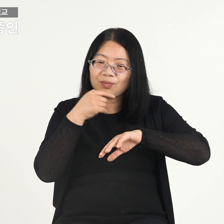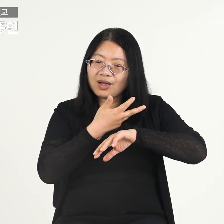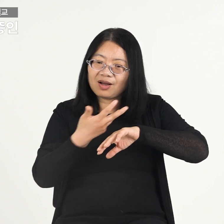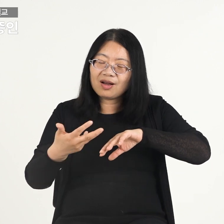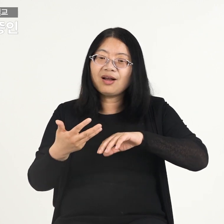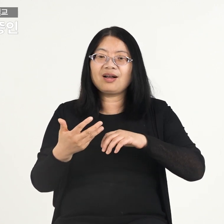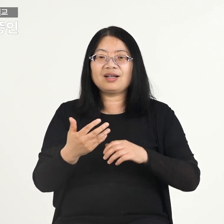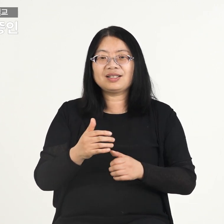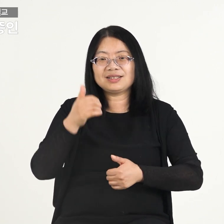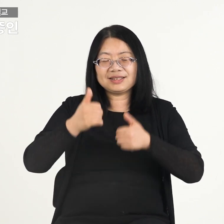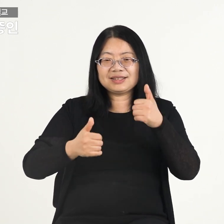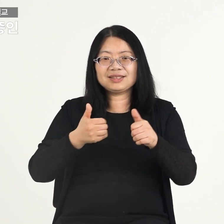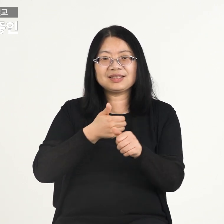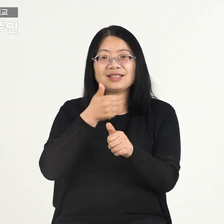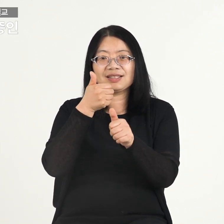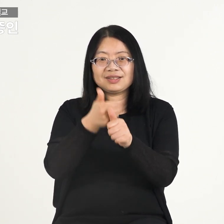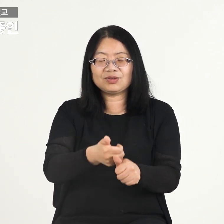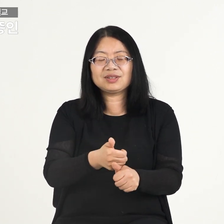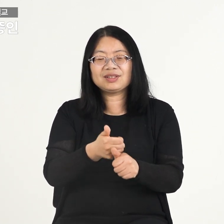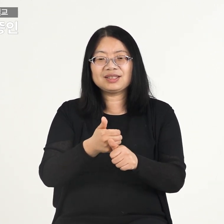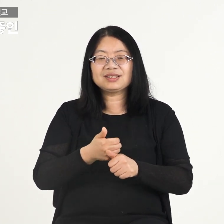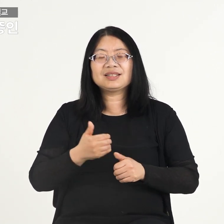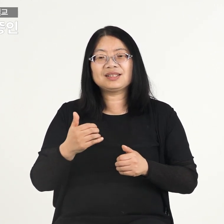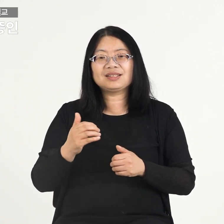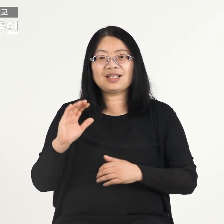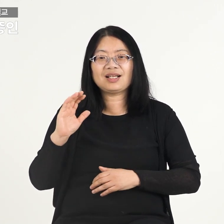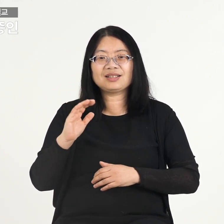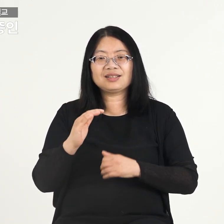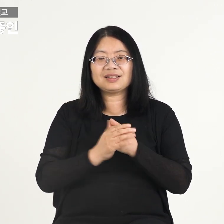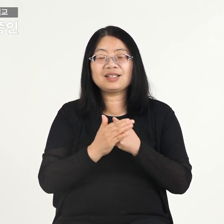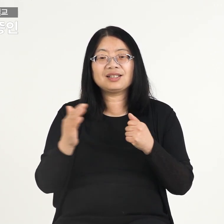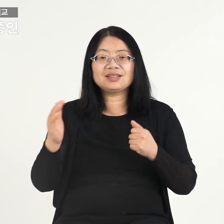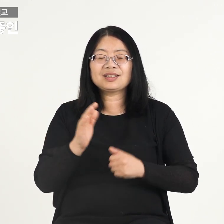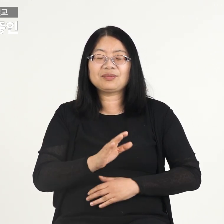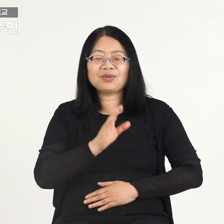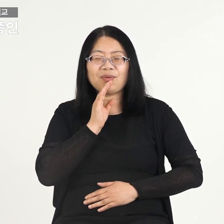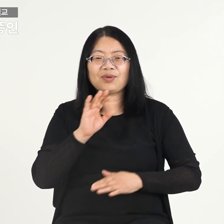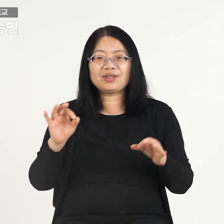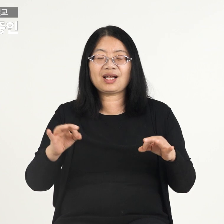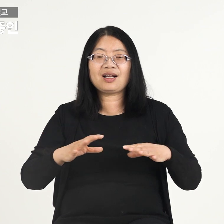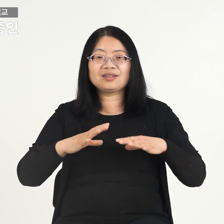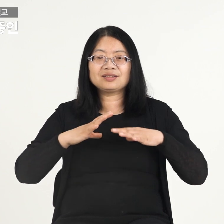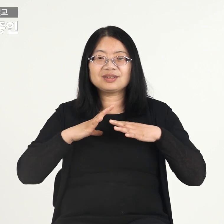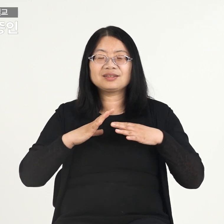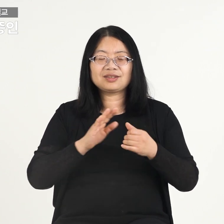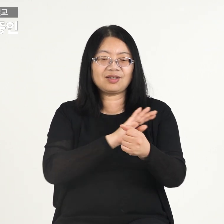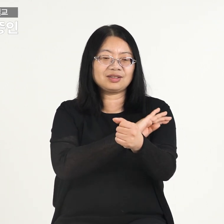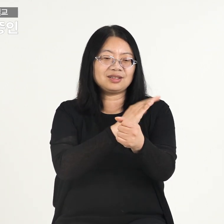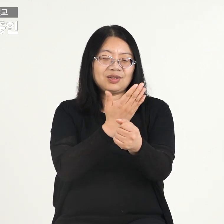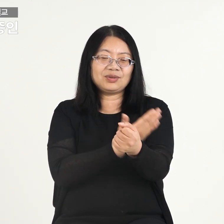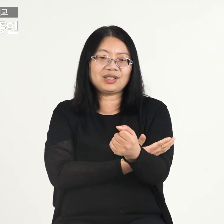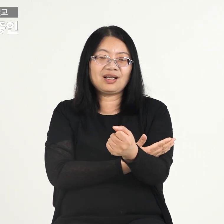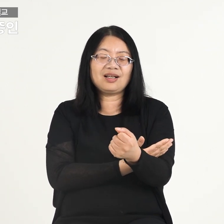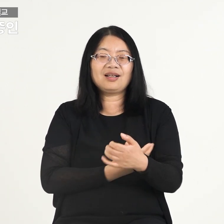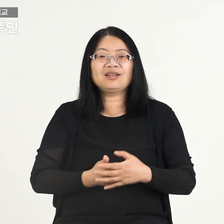보혈, 시험을 이기고 승리하니 참 놀라운